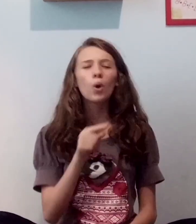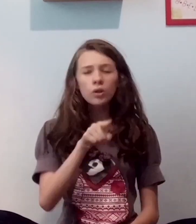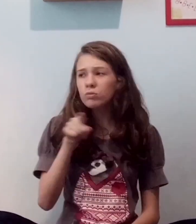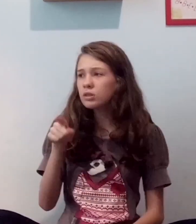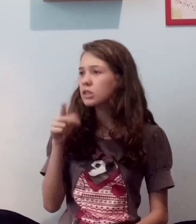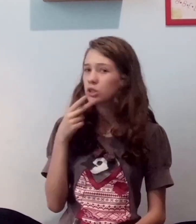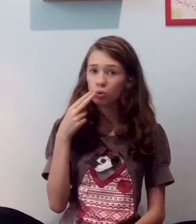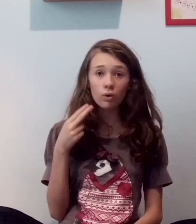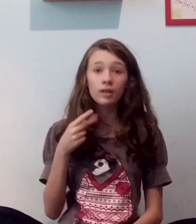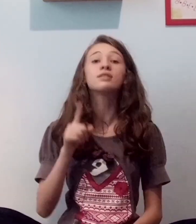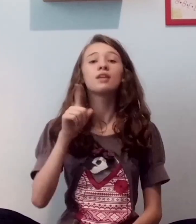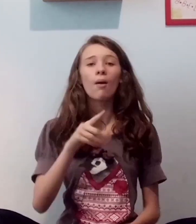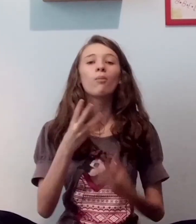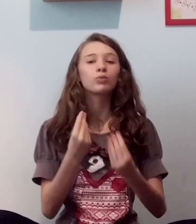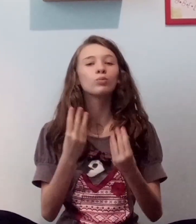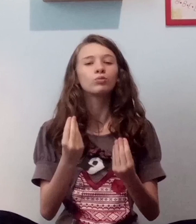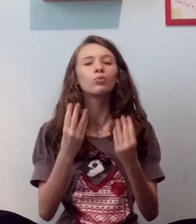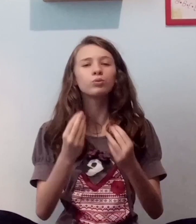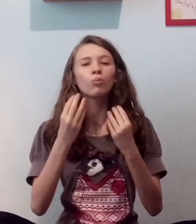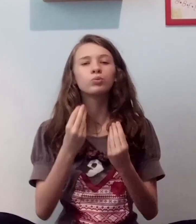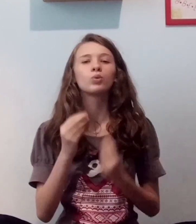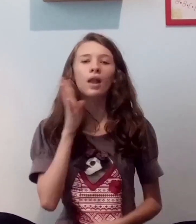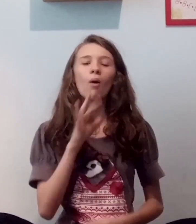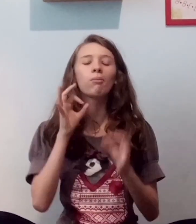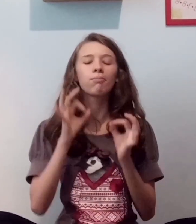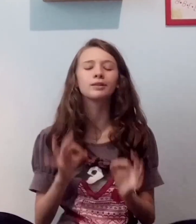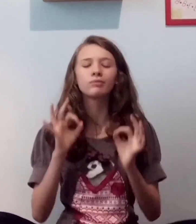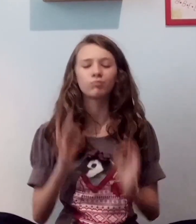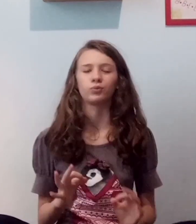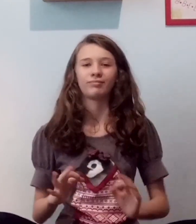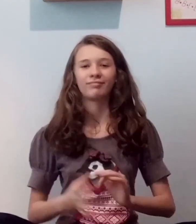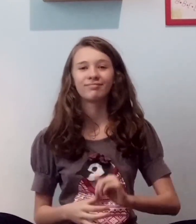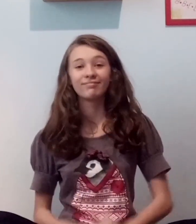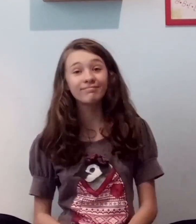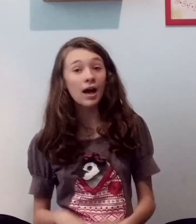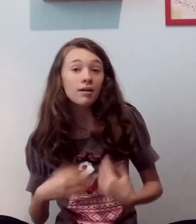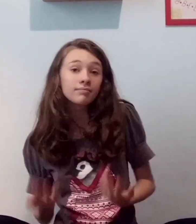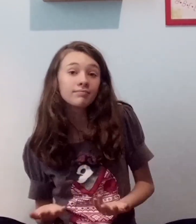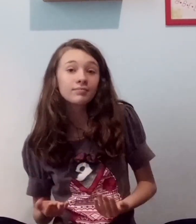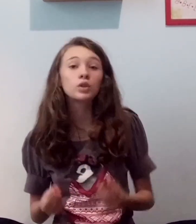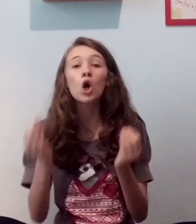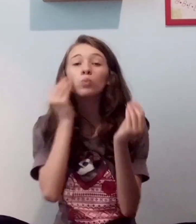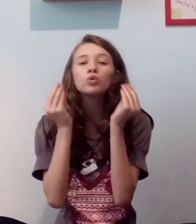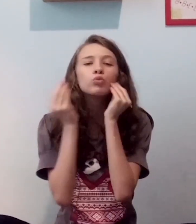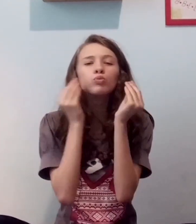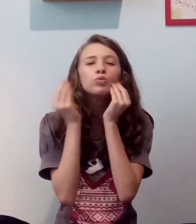Todas essas coisas são muito legais mesmo. Mesmo, mesmo, mesmo. Então, um